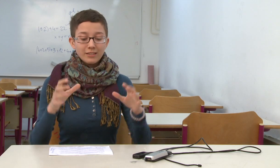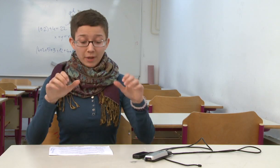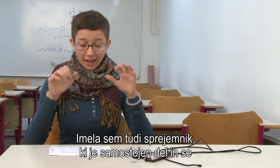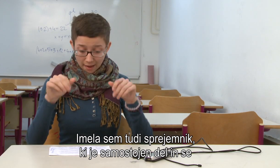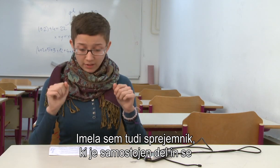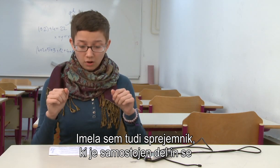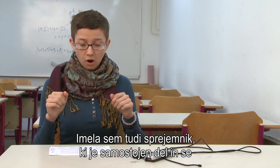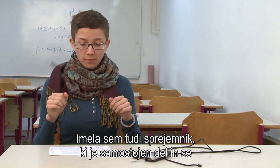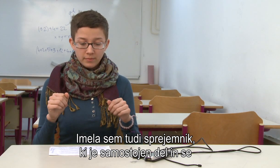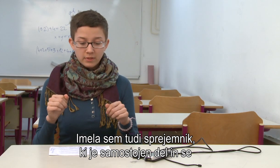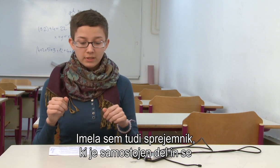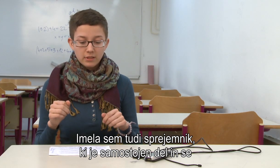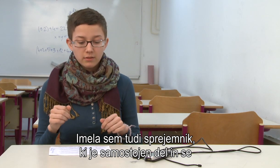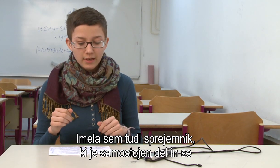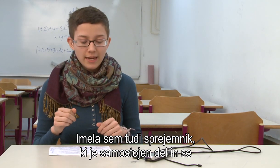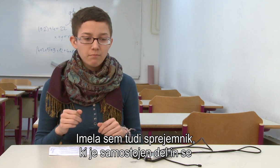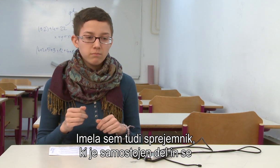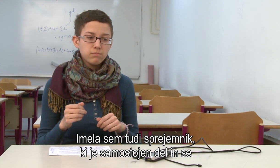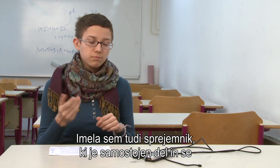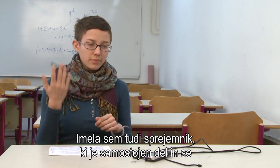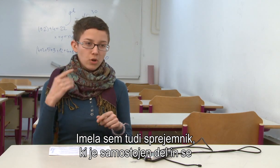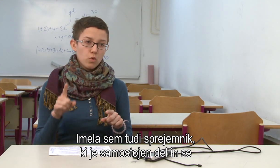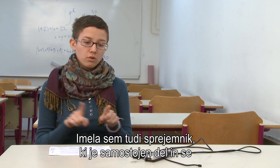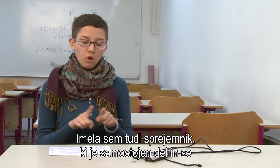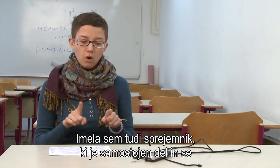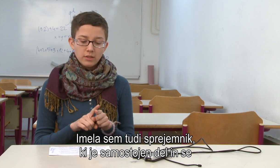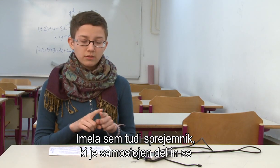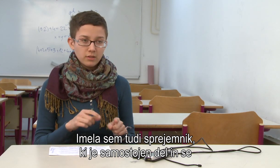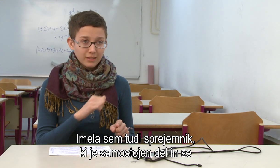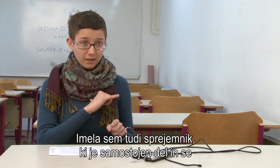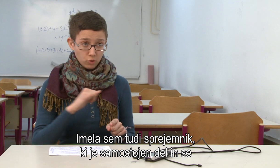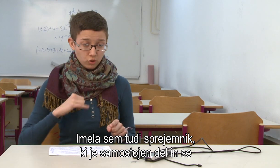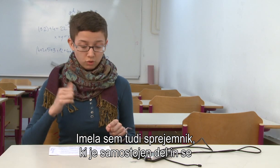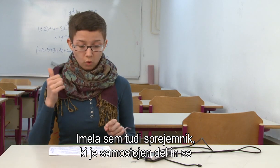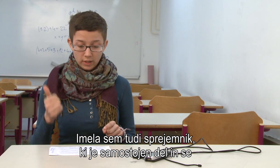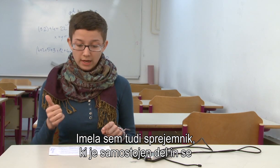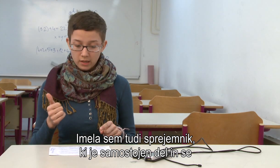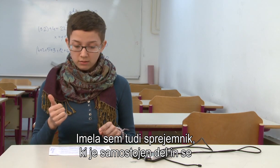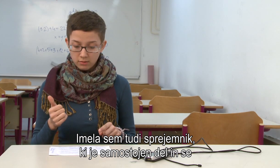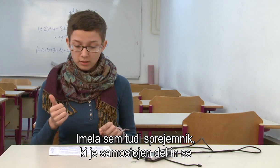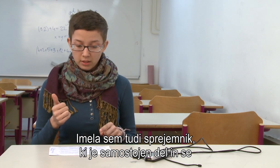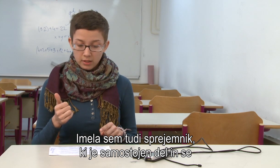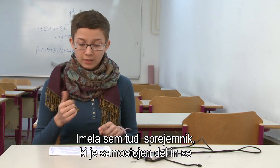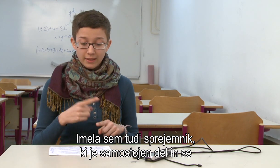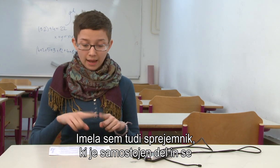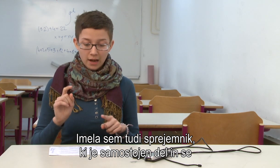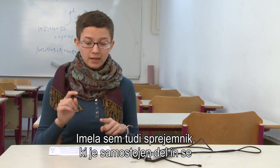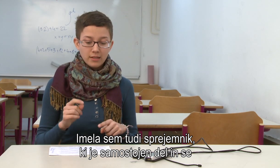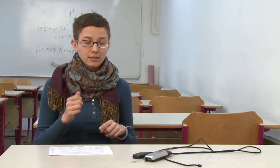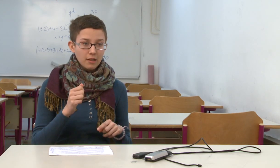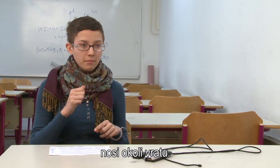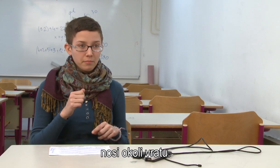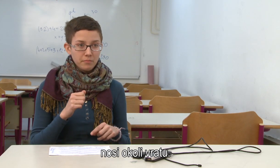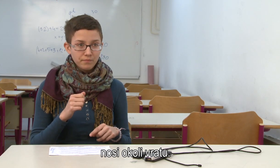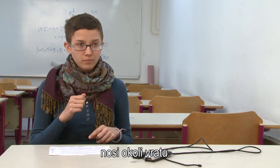ali s prejemnikom, ki je bil kot samostojen del